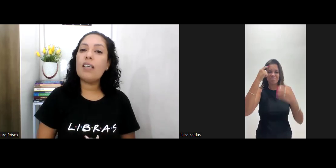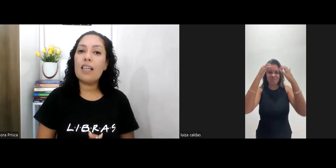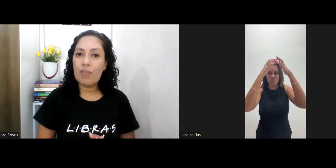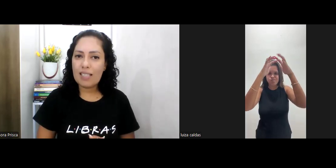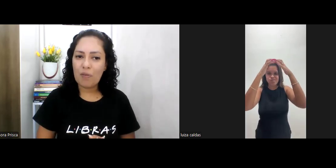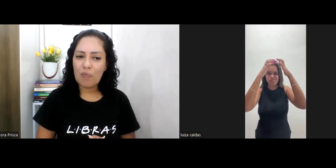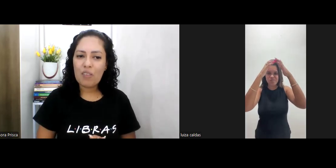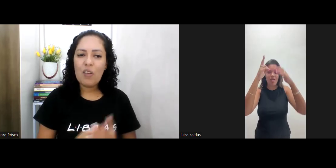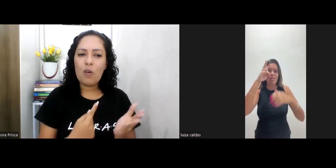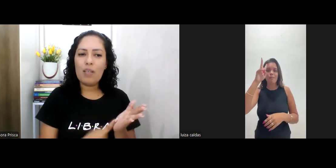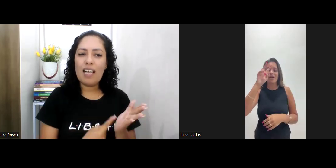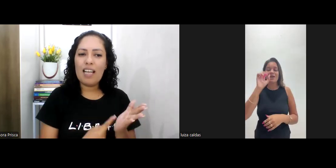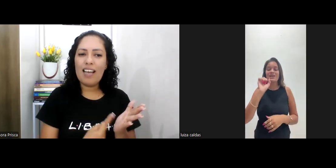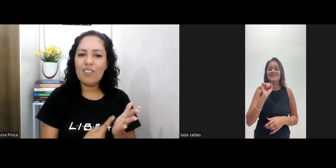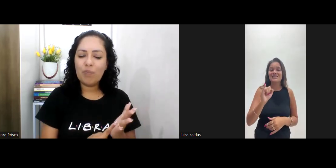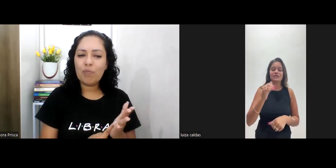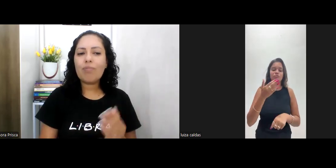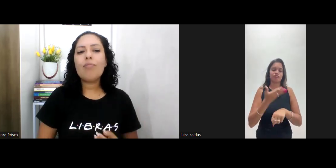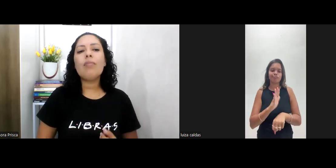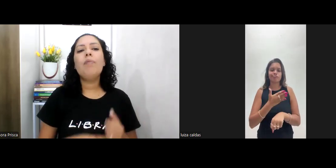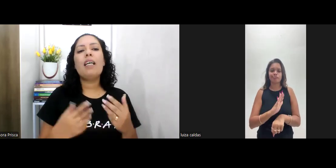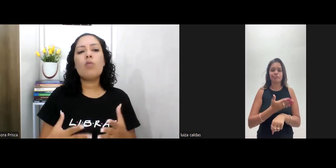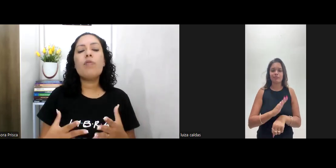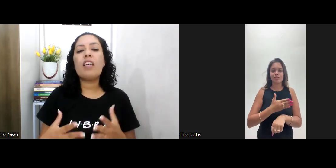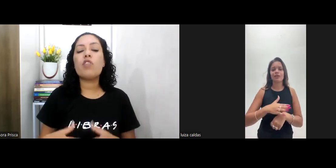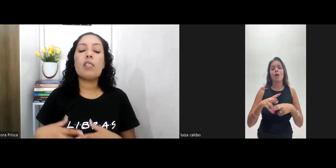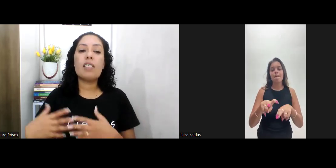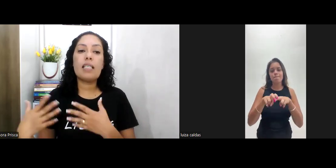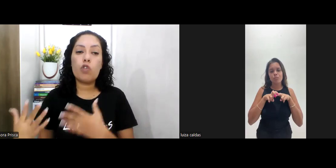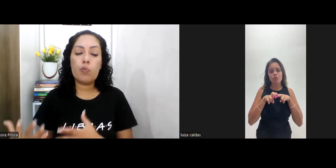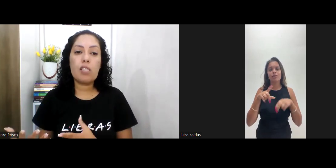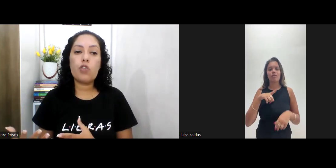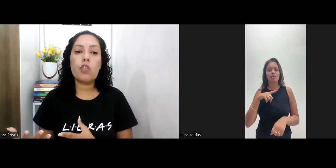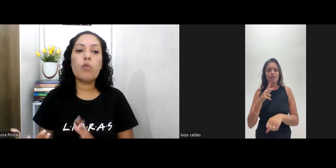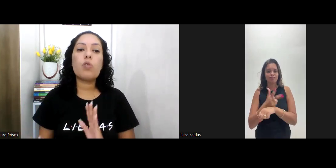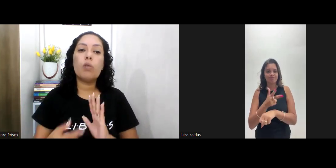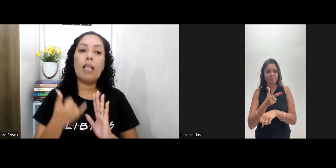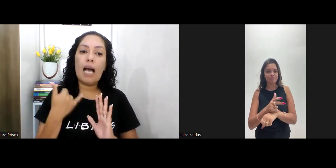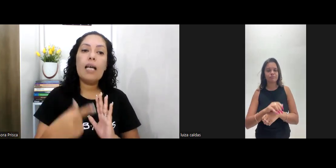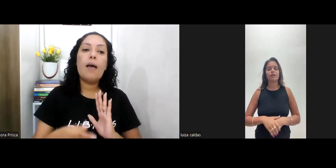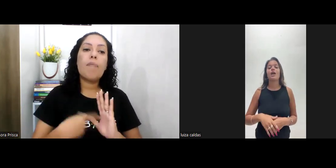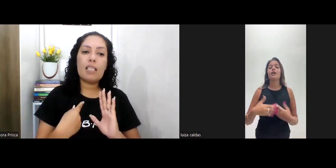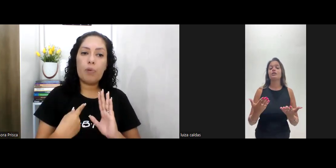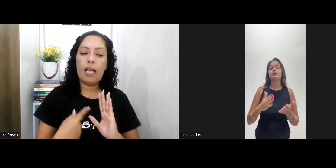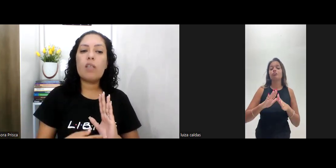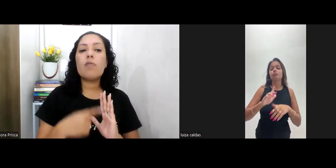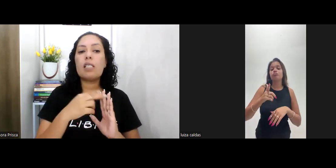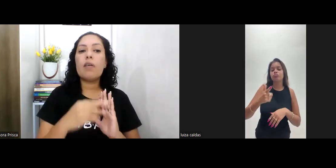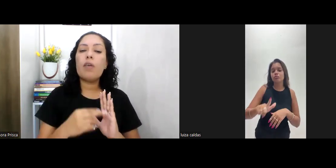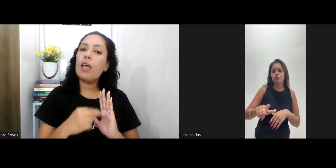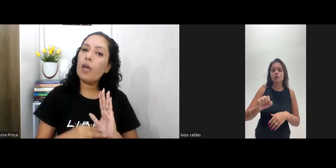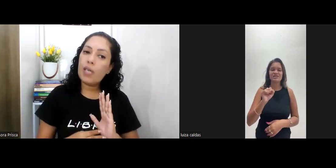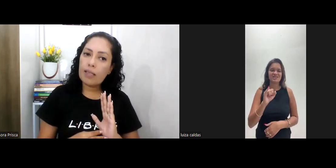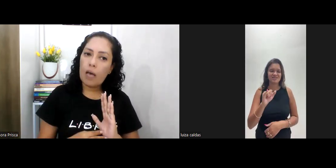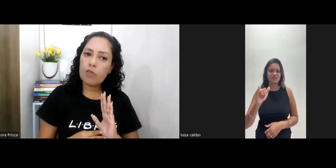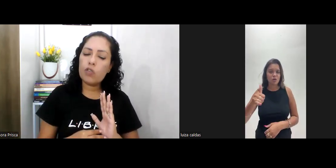isso vai ter a gravação. Combinado? Mais uma vez, se você está no dispositivo, no celular, passa para o lado que você